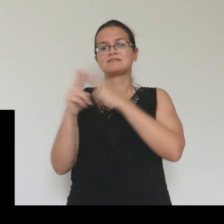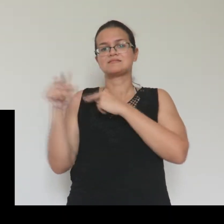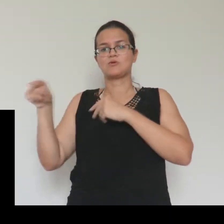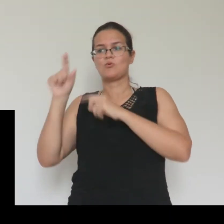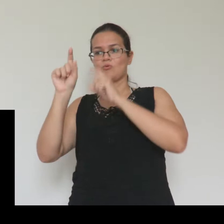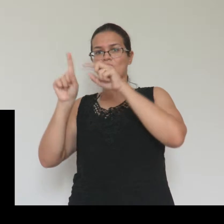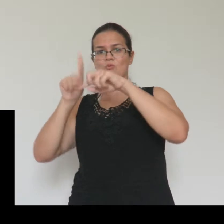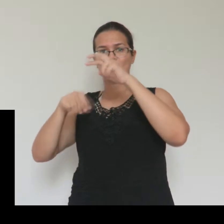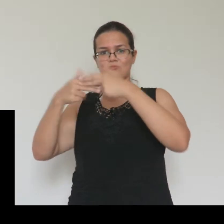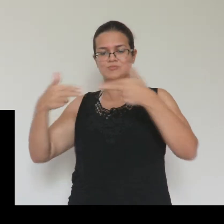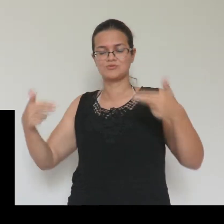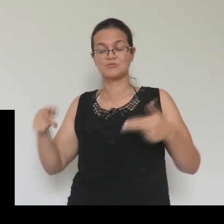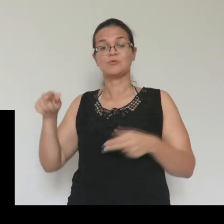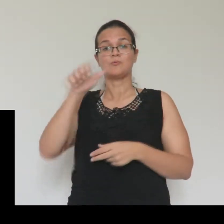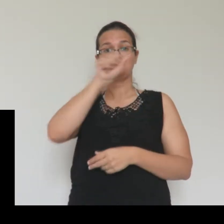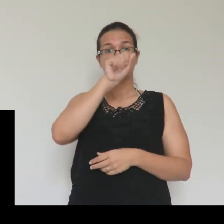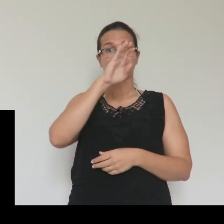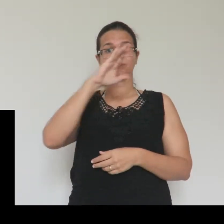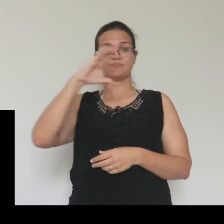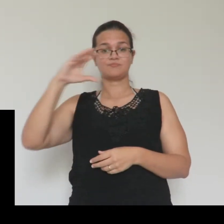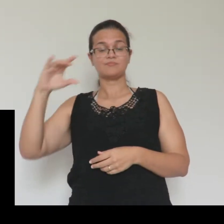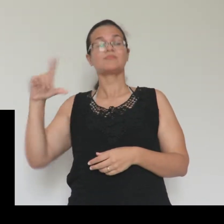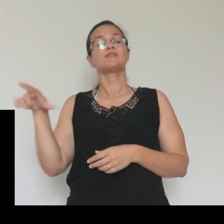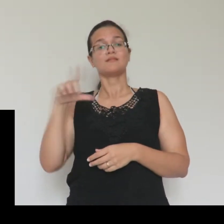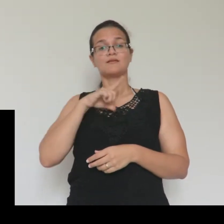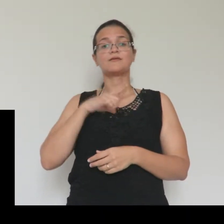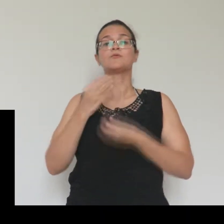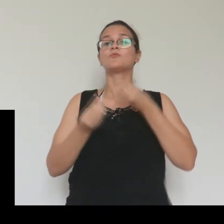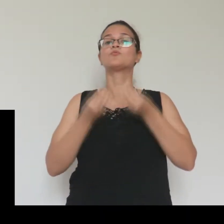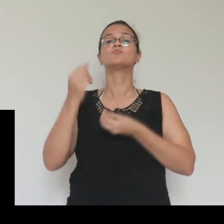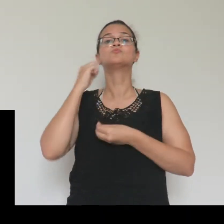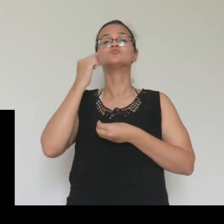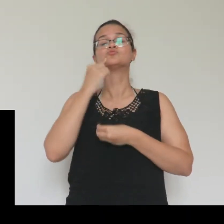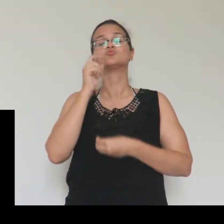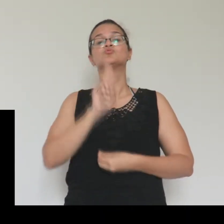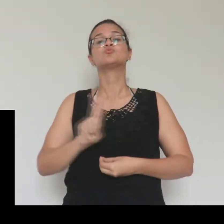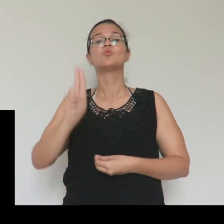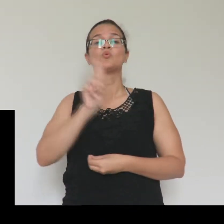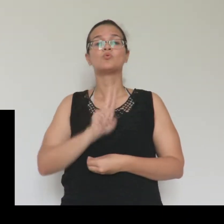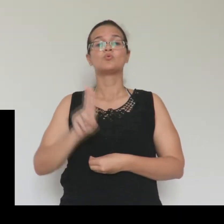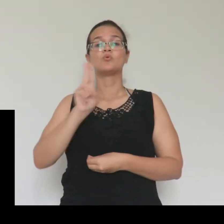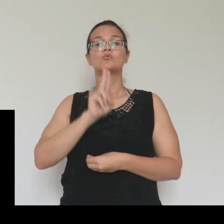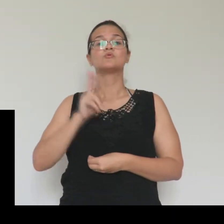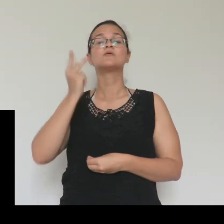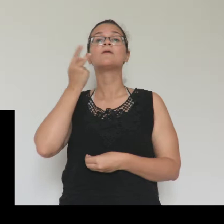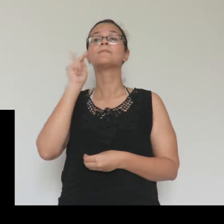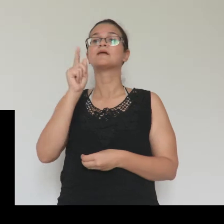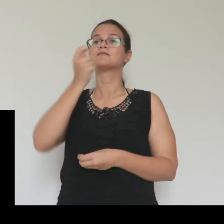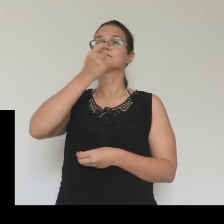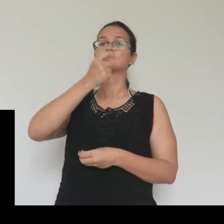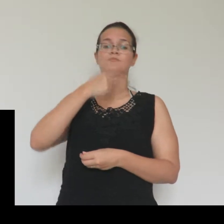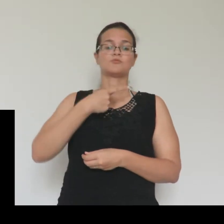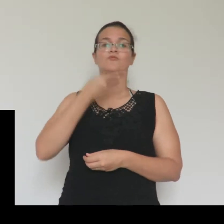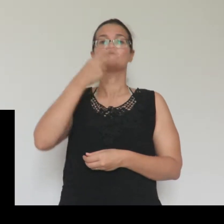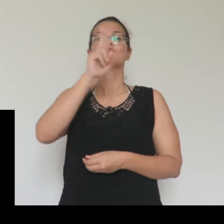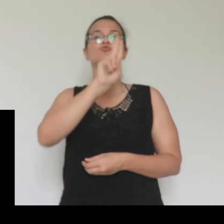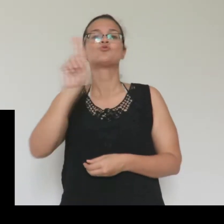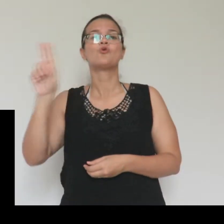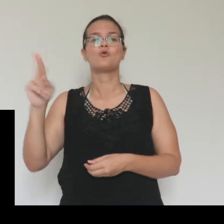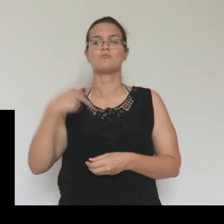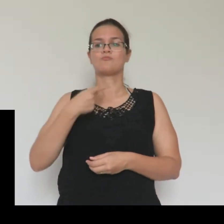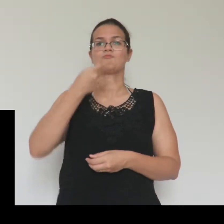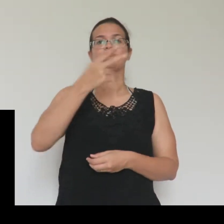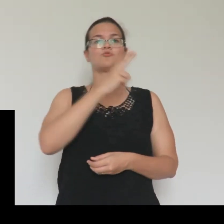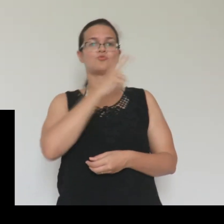alfabeto manual, ele é a forma que os surdos utilizam para escrever o seu nome, falar o seu